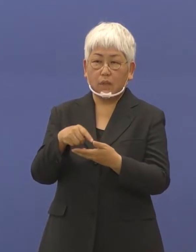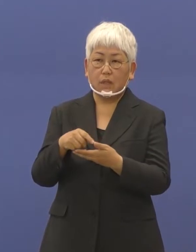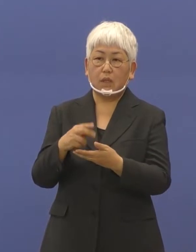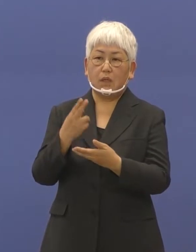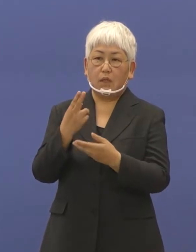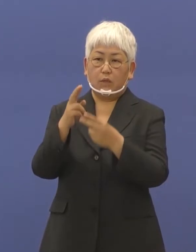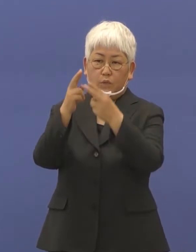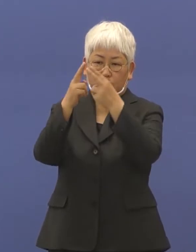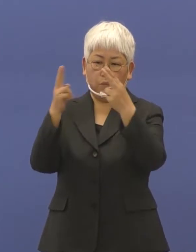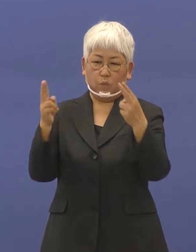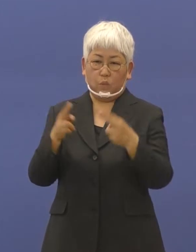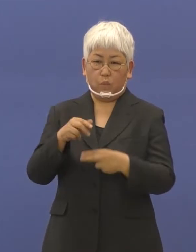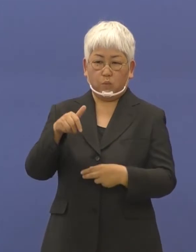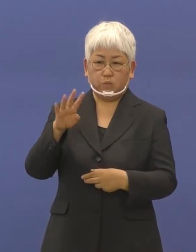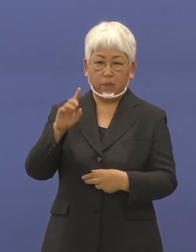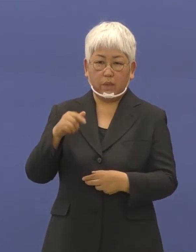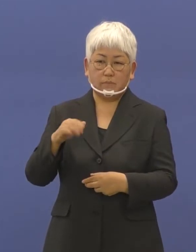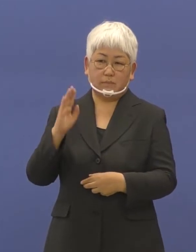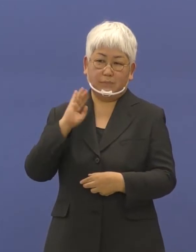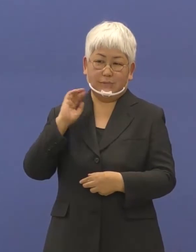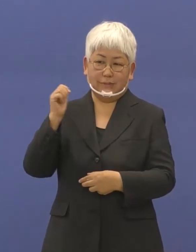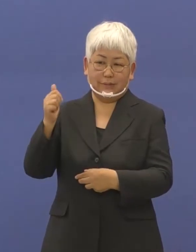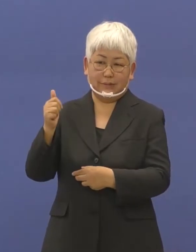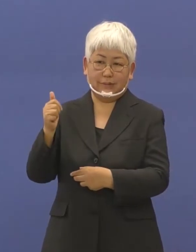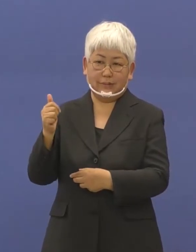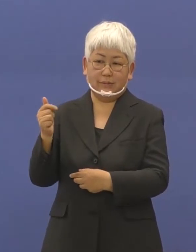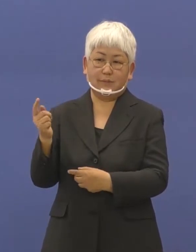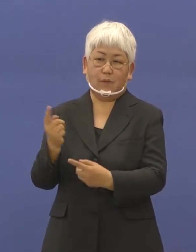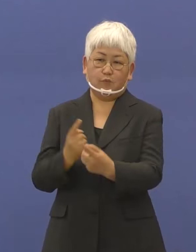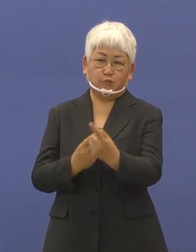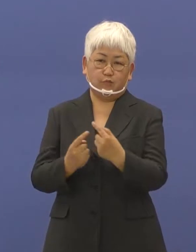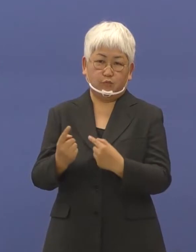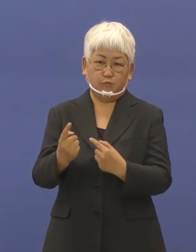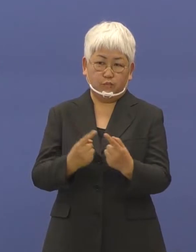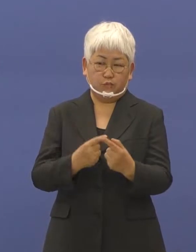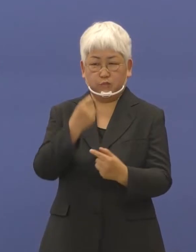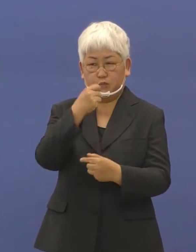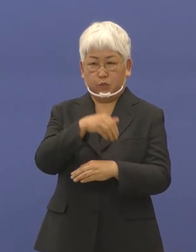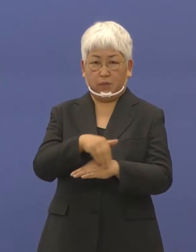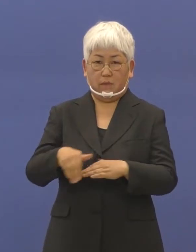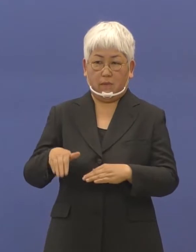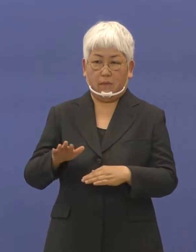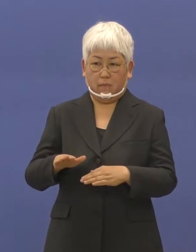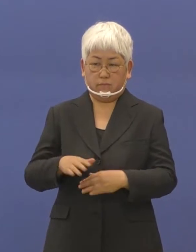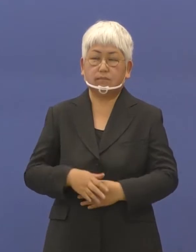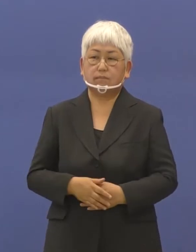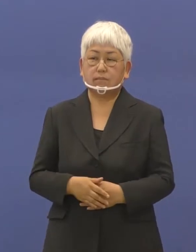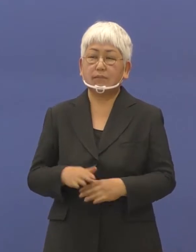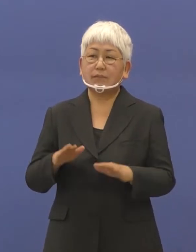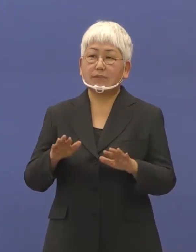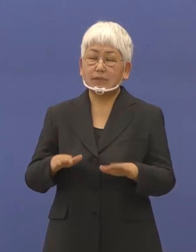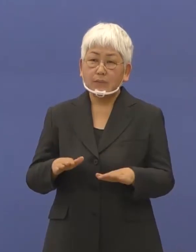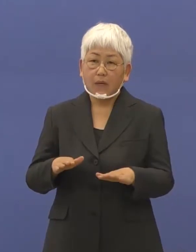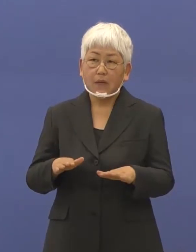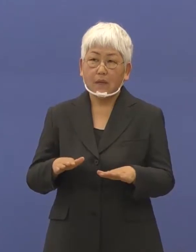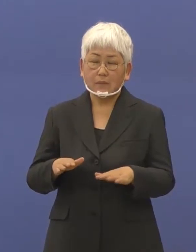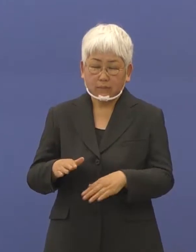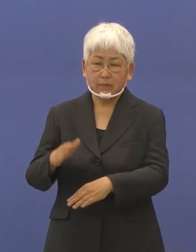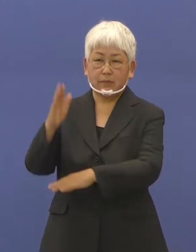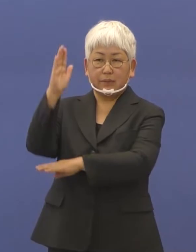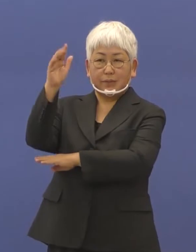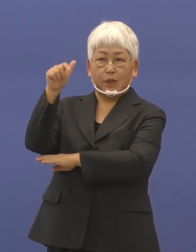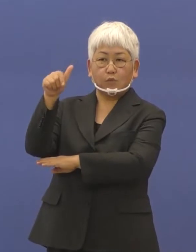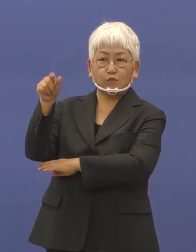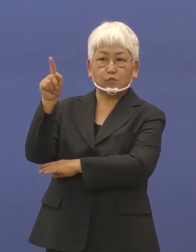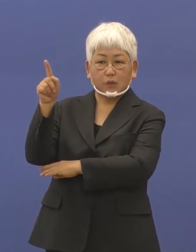といったところも出席の想定には含まれているようですけれども、現時点で政府の方からですね、出席の案内というのは来ているので